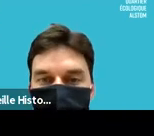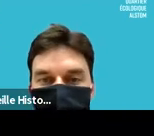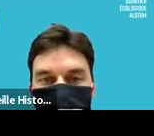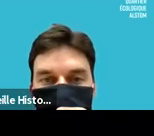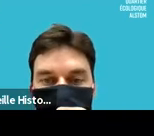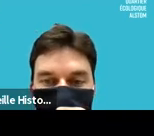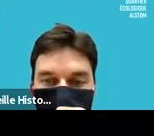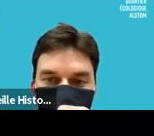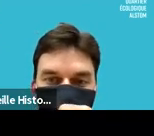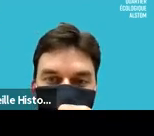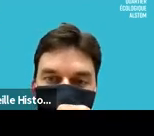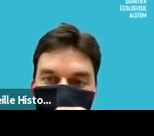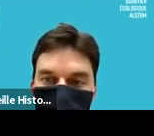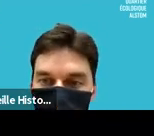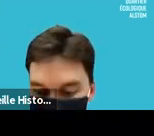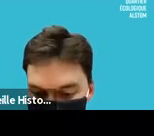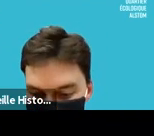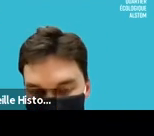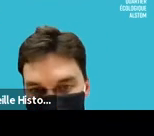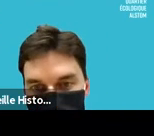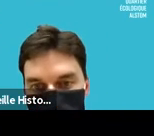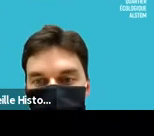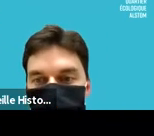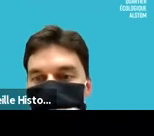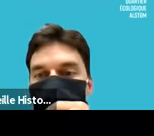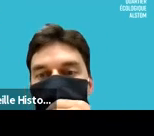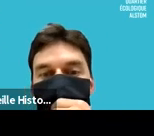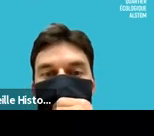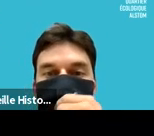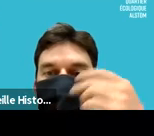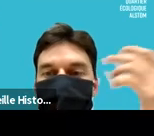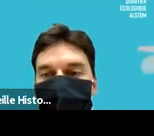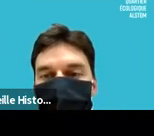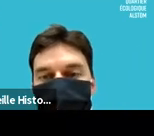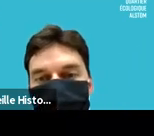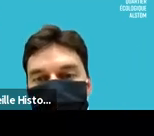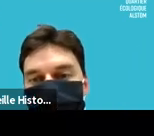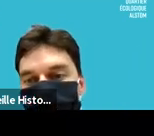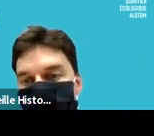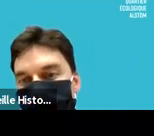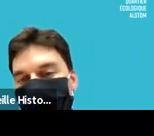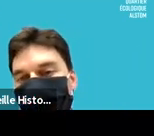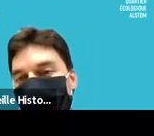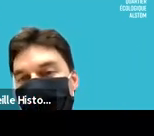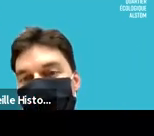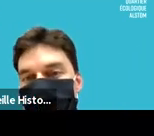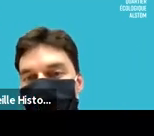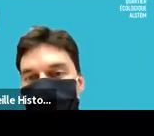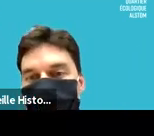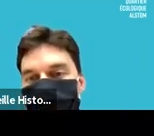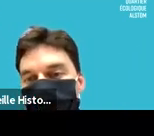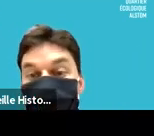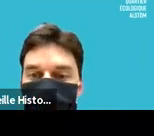on passe quoi qu'il arrive on exproprie et on passe et on génère des délaissés urbains des